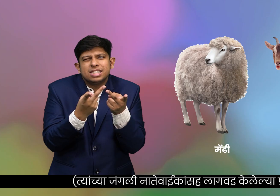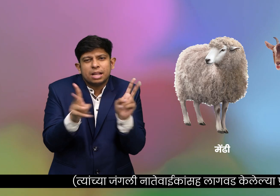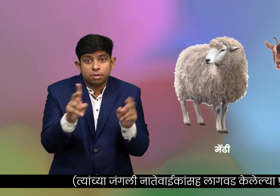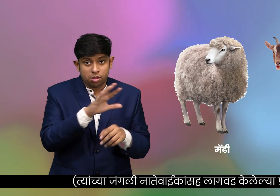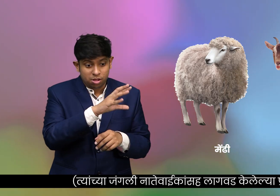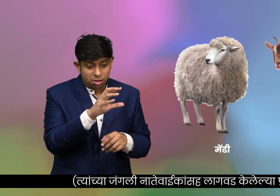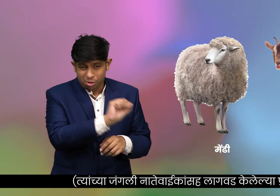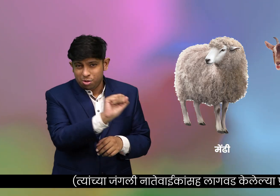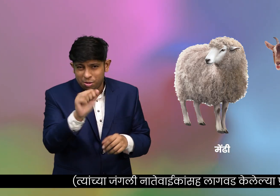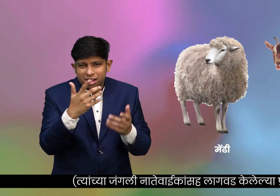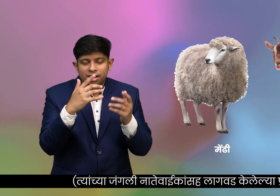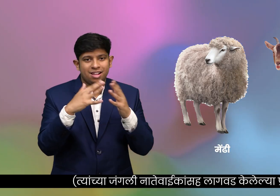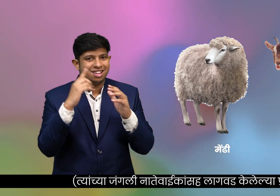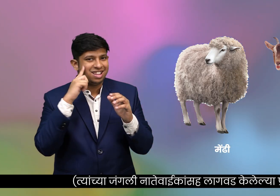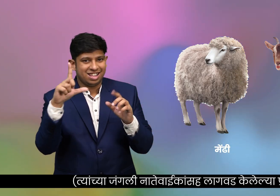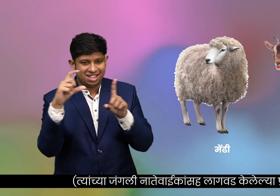केलेल्या प्रजाती.